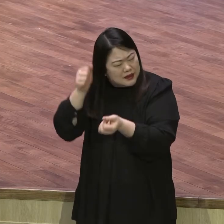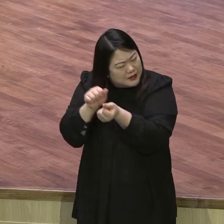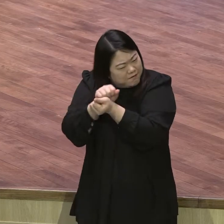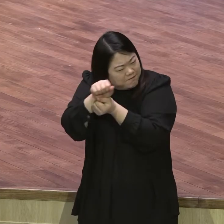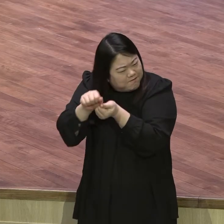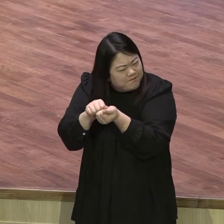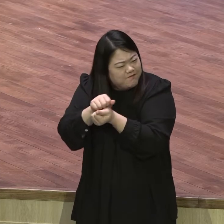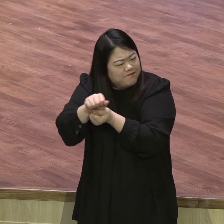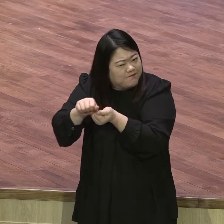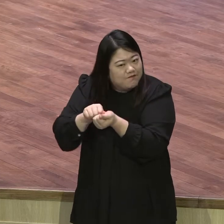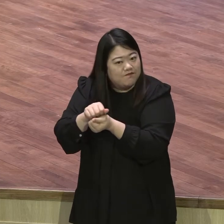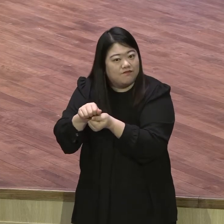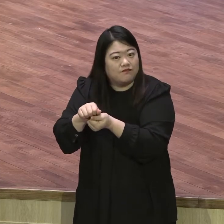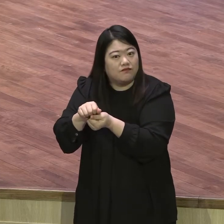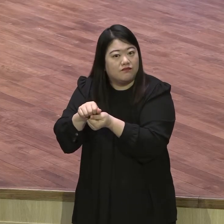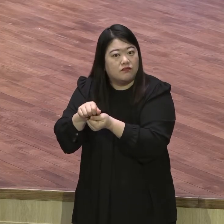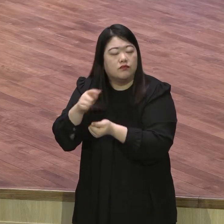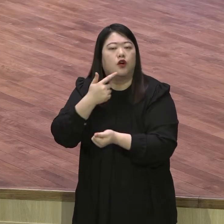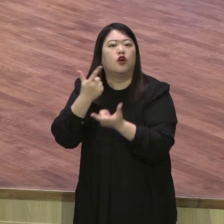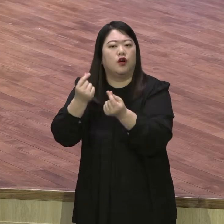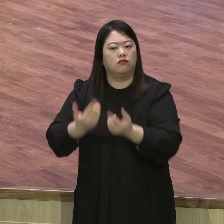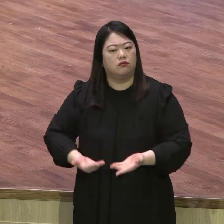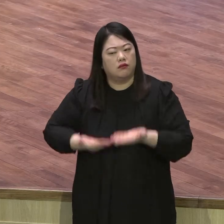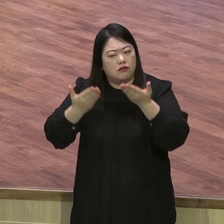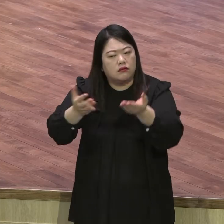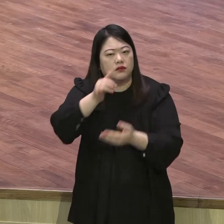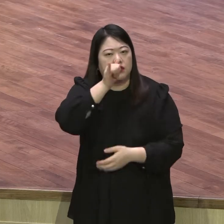수준이거든요. 모든 삶에서도 마찬가지예요.